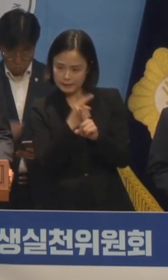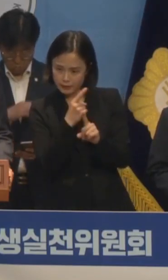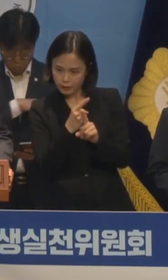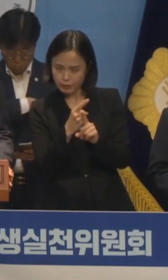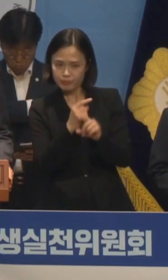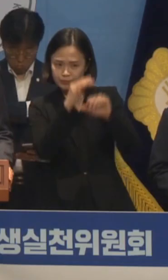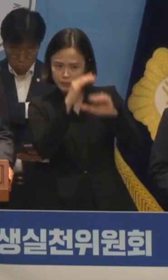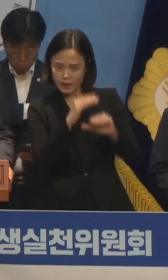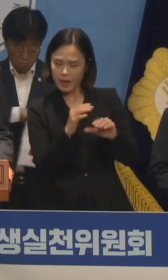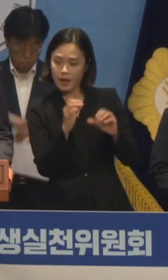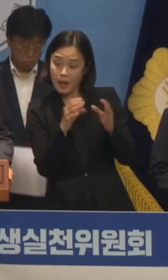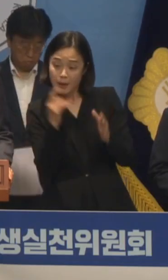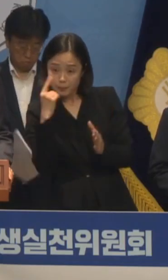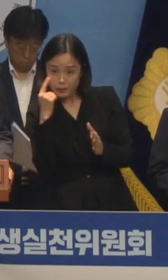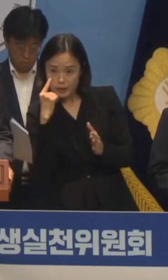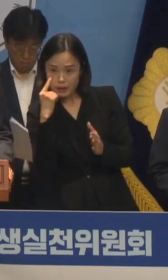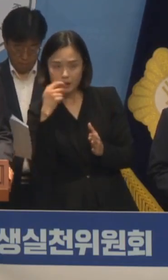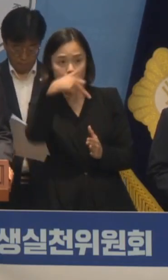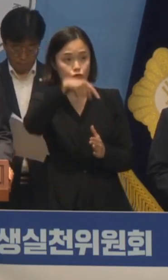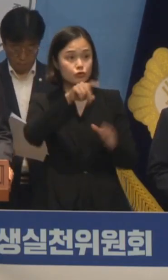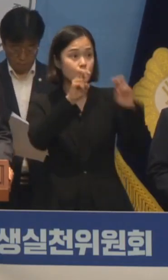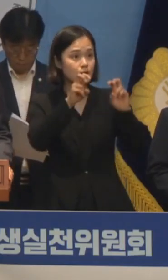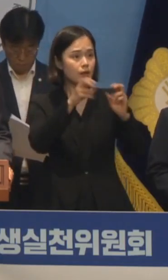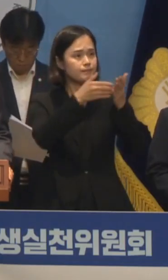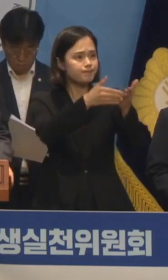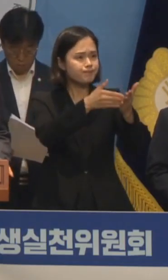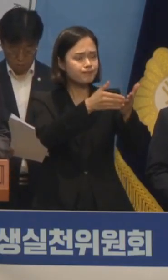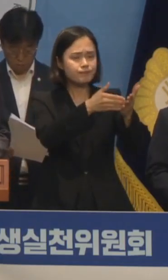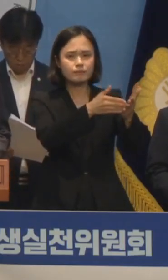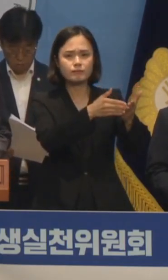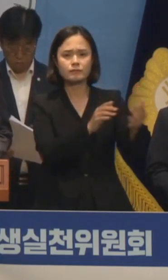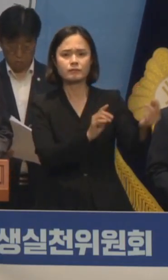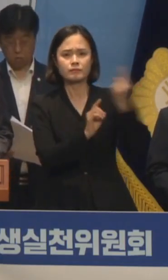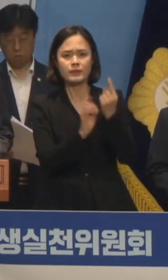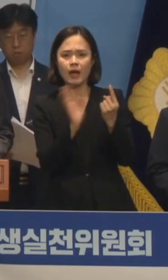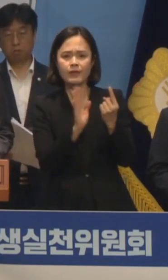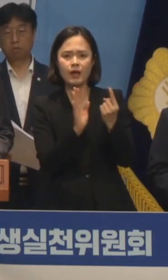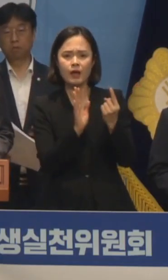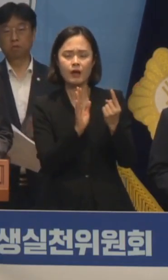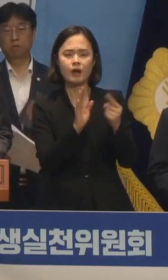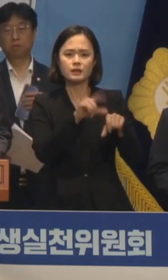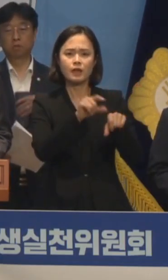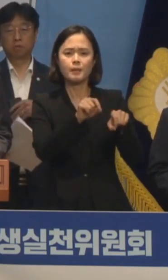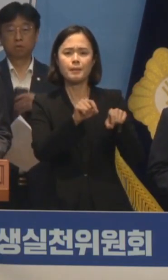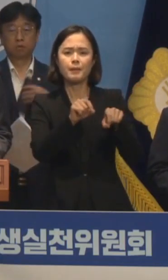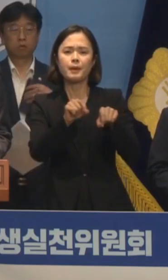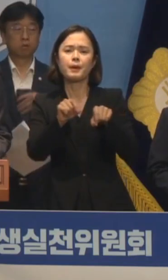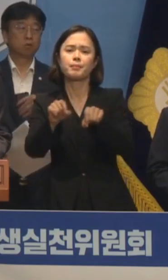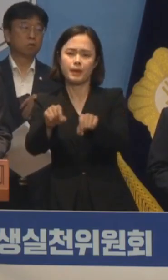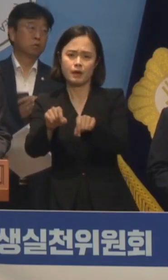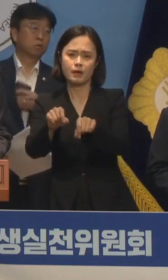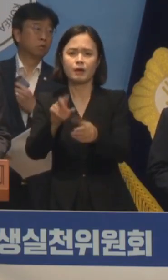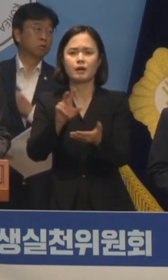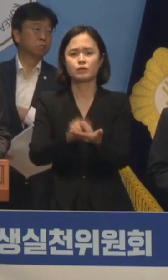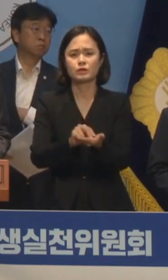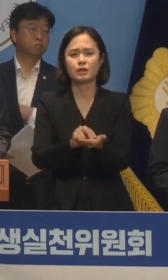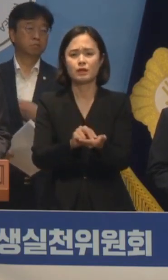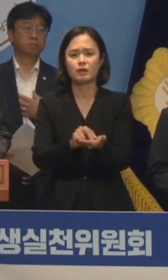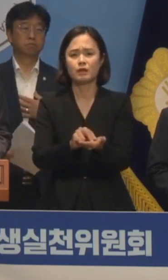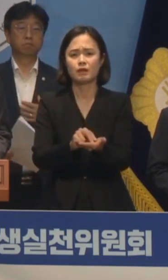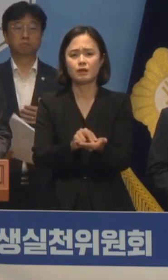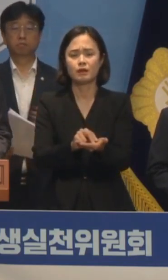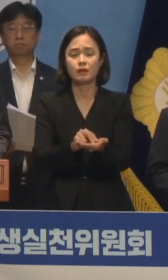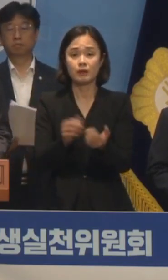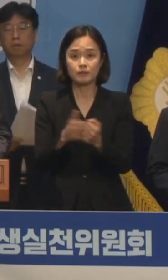사이에 쿠팡이 시간을 자꾸 늦추면서 많은 시간이 흘렀고 국감 때 많은 또 이슈가 됐고 우리 사회가 이제 이 쿠팡을 반드시 바로잡아야 된다.